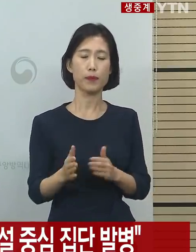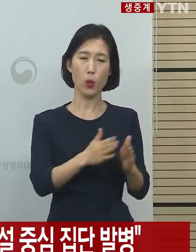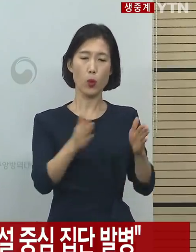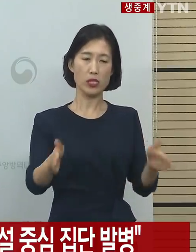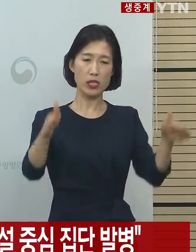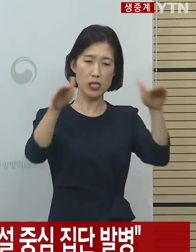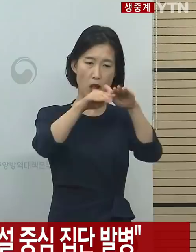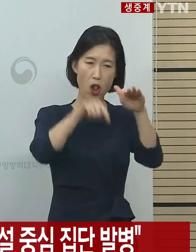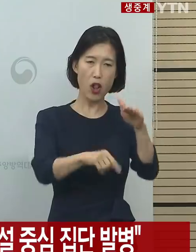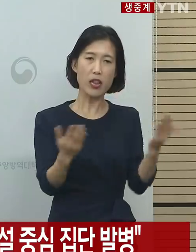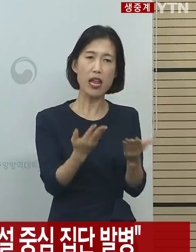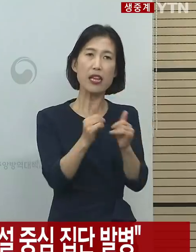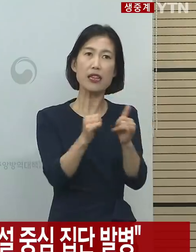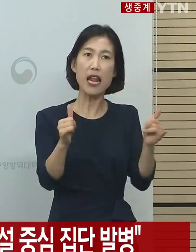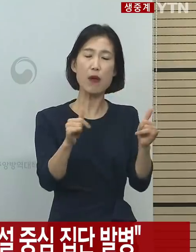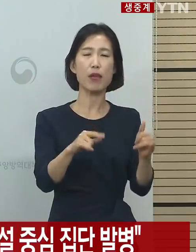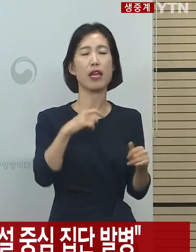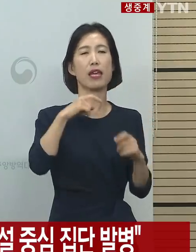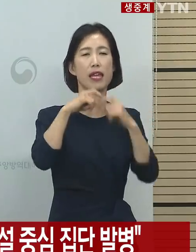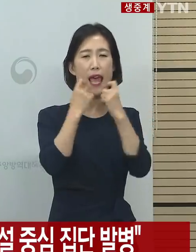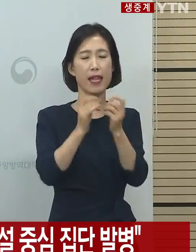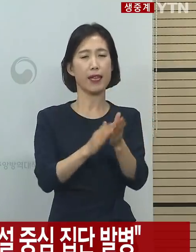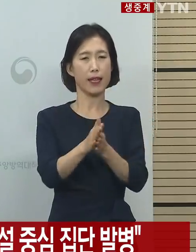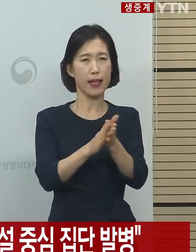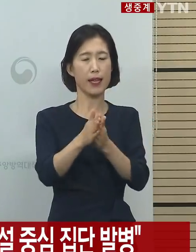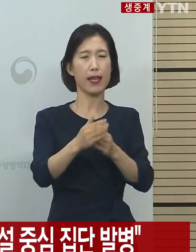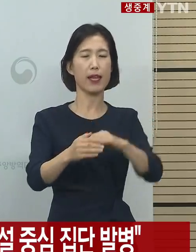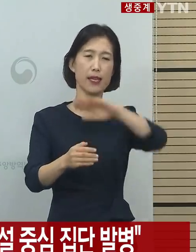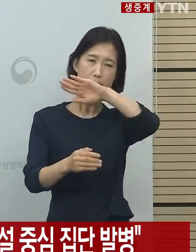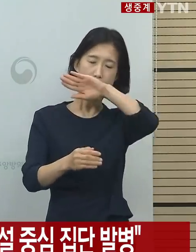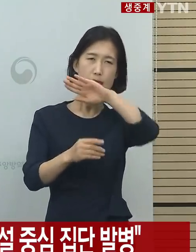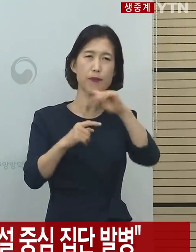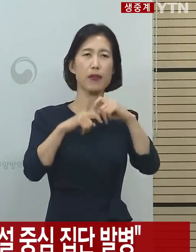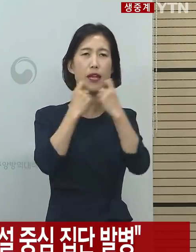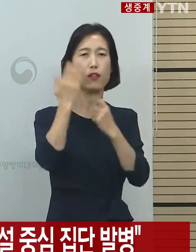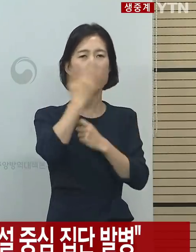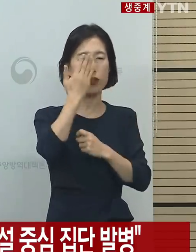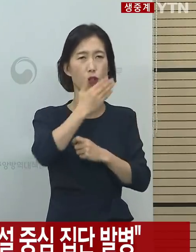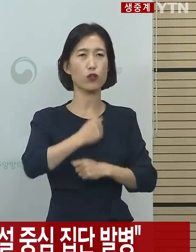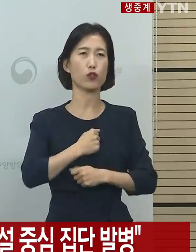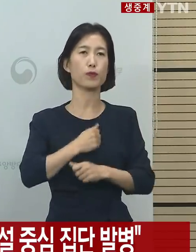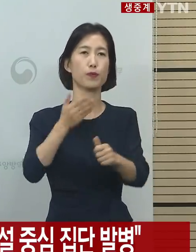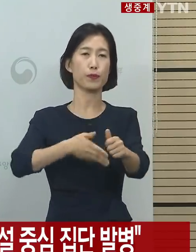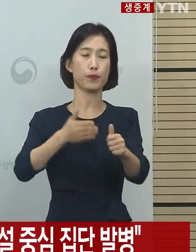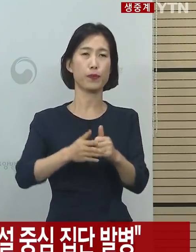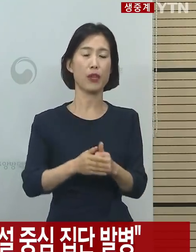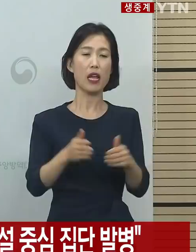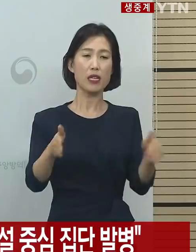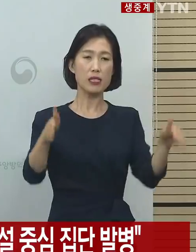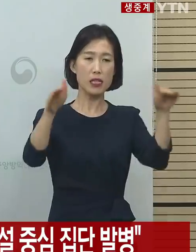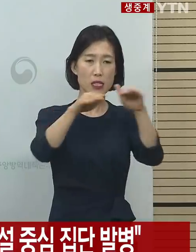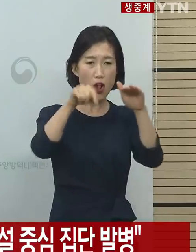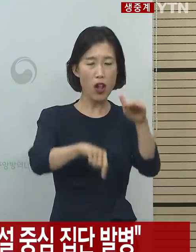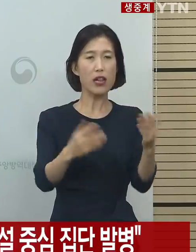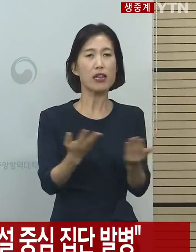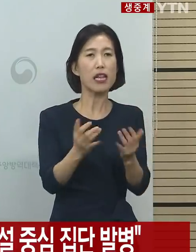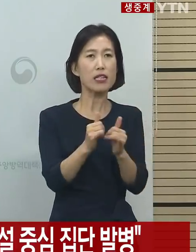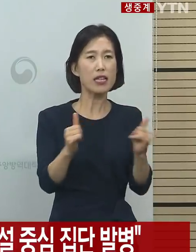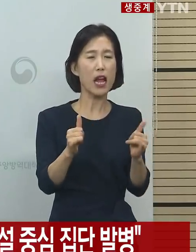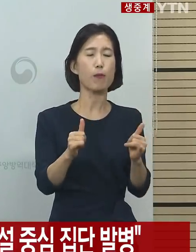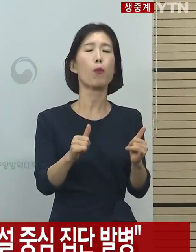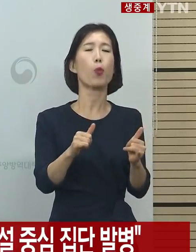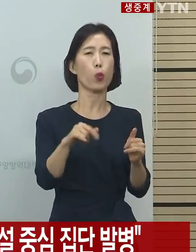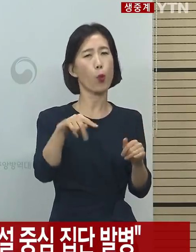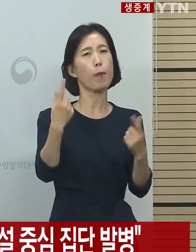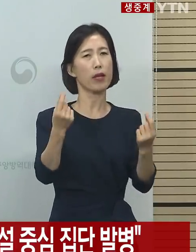시설 종사자들께서는 개인위생을 철저히 준수해 주실 것을 당부드립니다. 시설 종사자들께서도